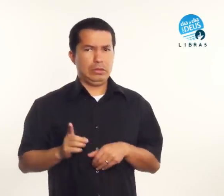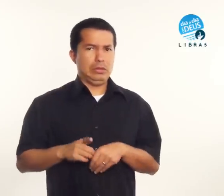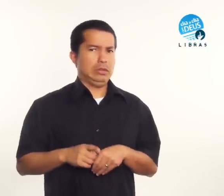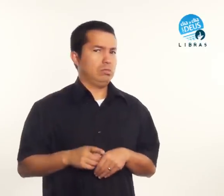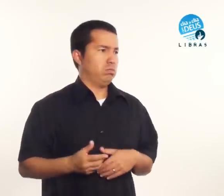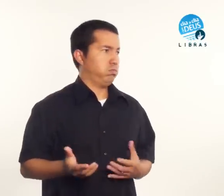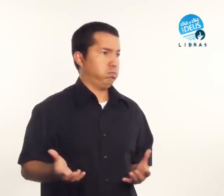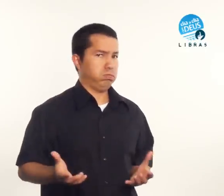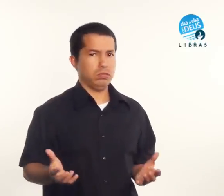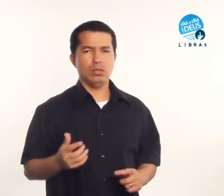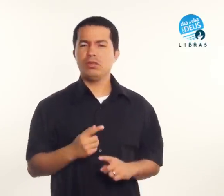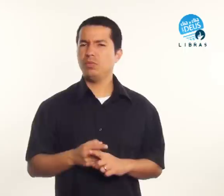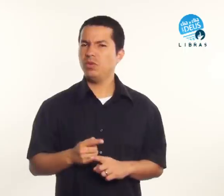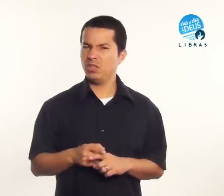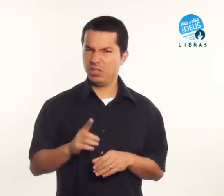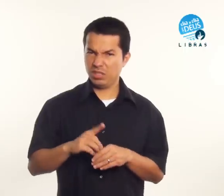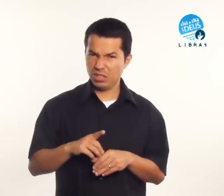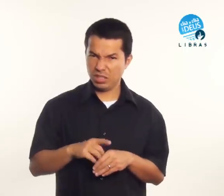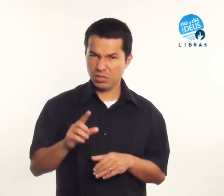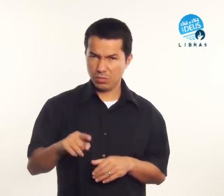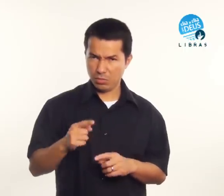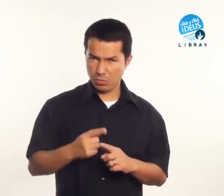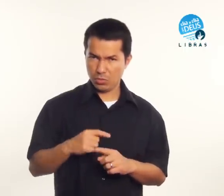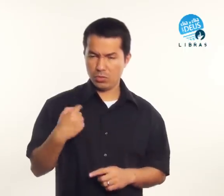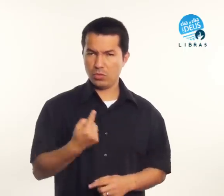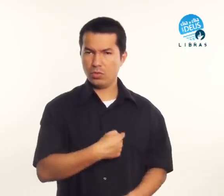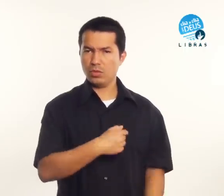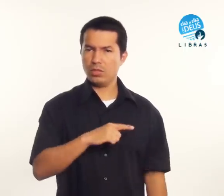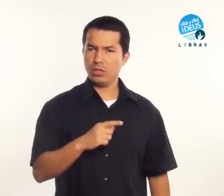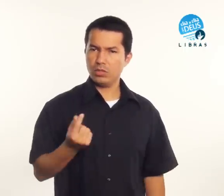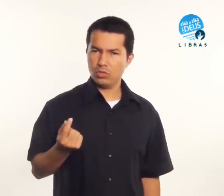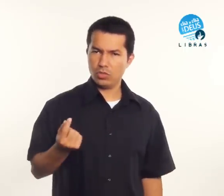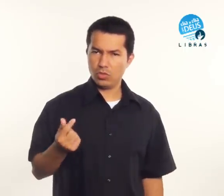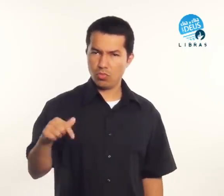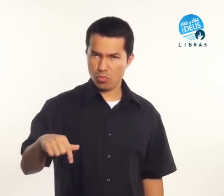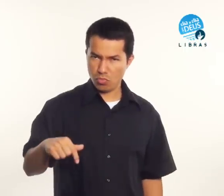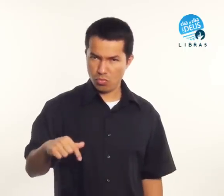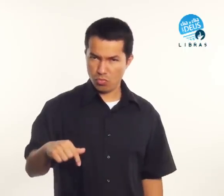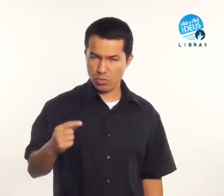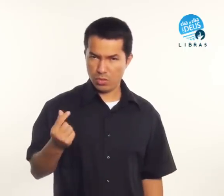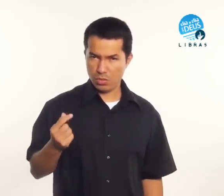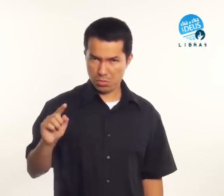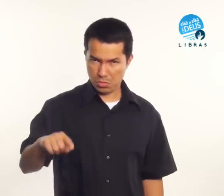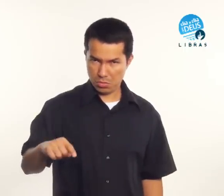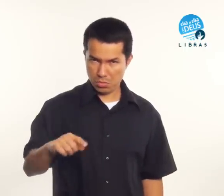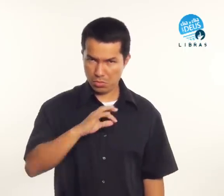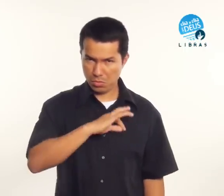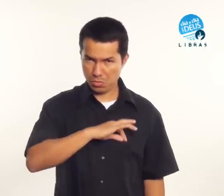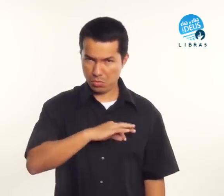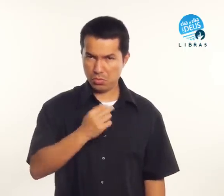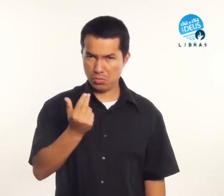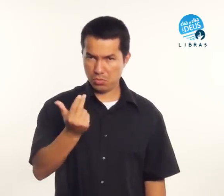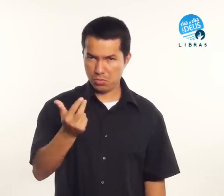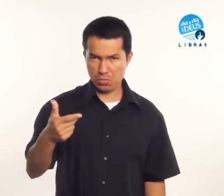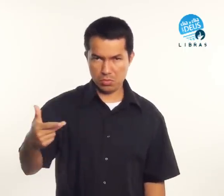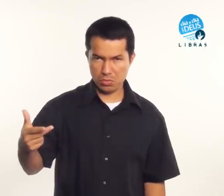de outra maneira para que a gente tivesse dinheiro aqui na igreja, não. É para que nós aprendêssemos que